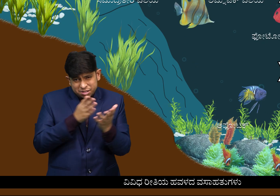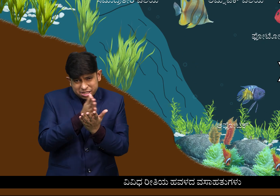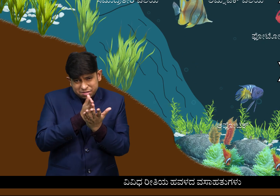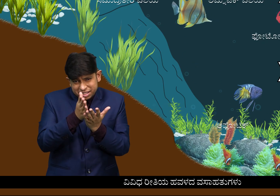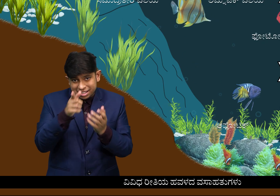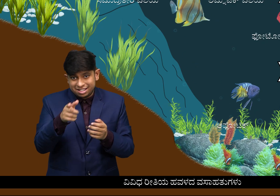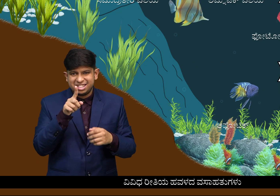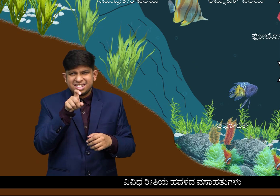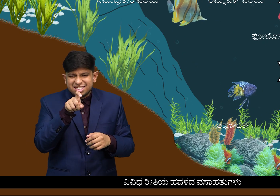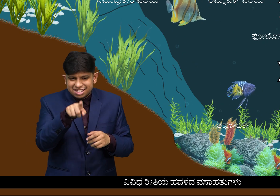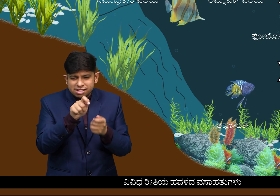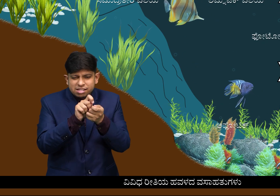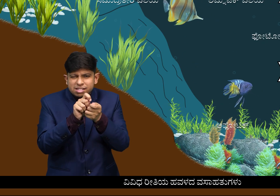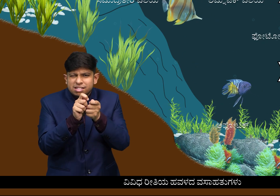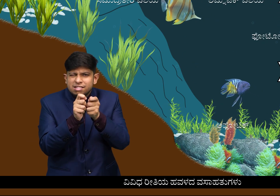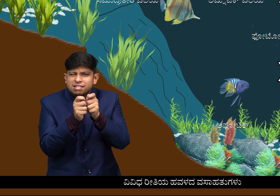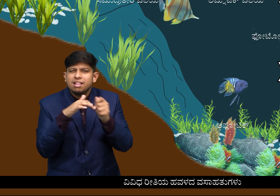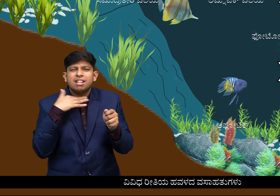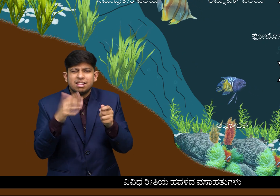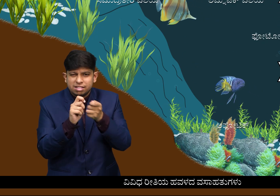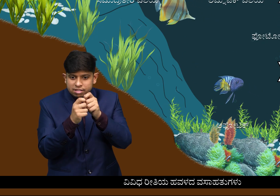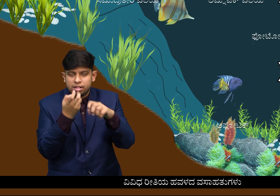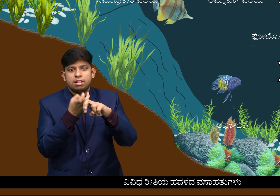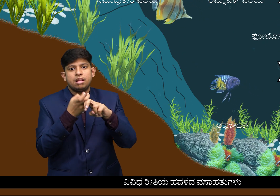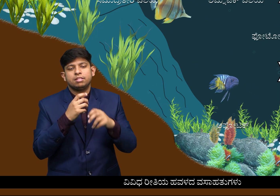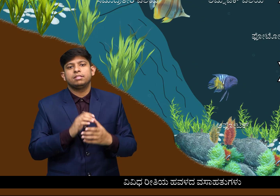ವಿವಿಧ ರೀತಿಯ ಹವಳದ ವಸಾಹತುಗಳು,